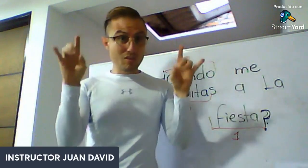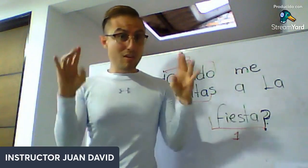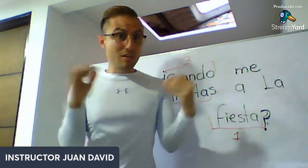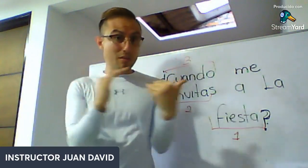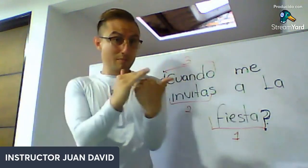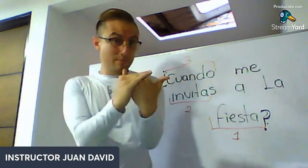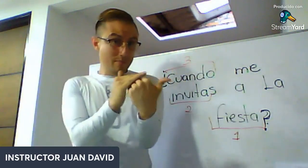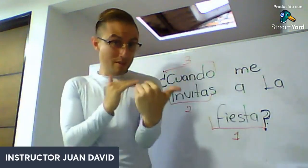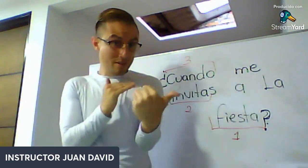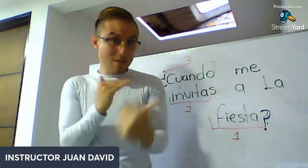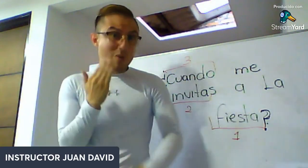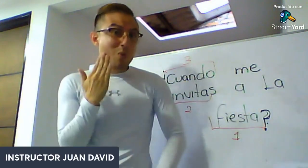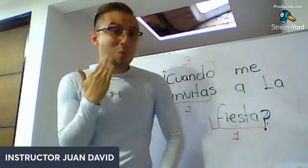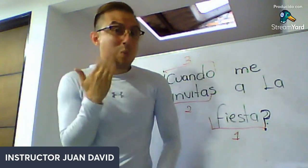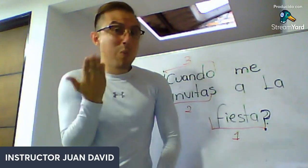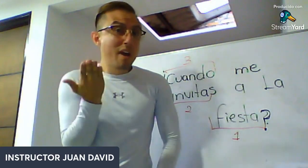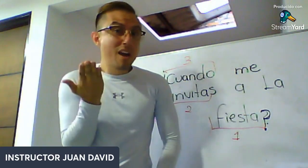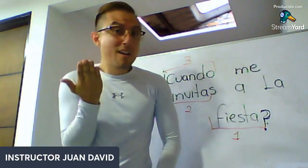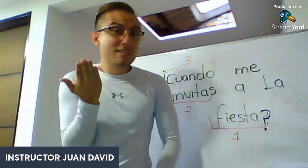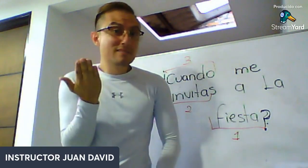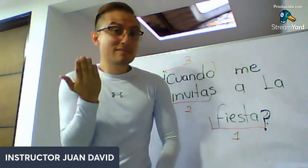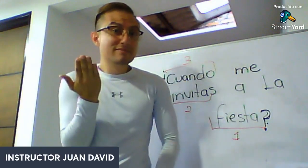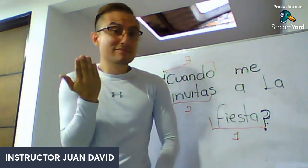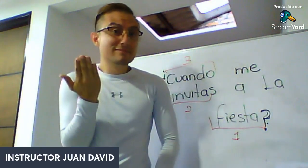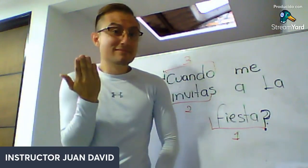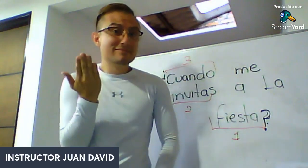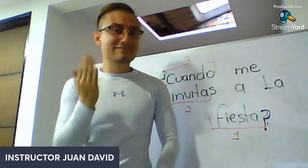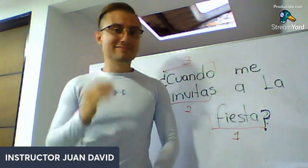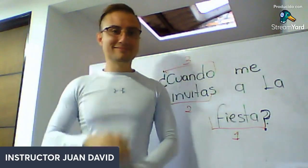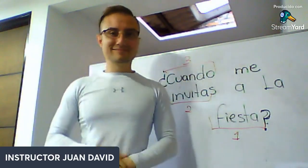qué fiesta me invitas cuándo